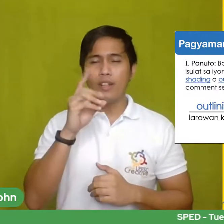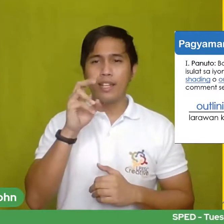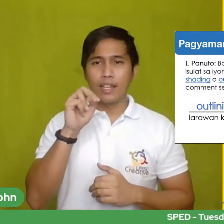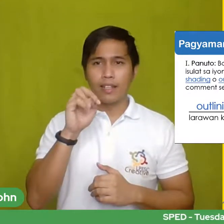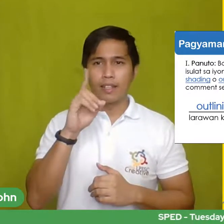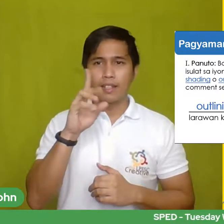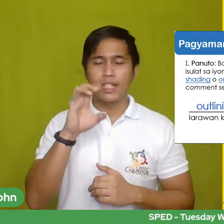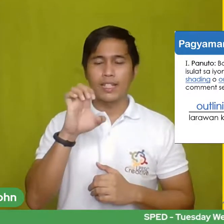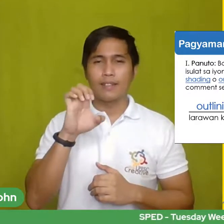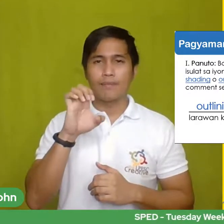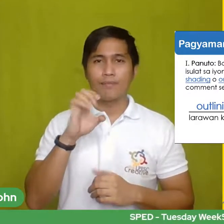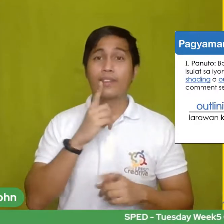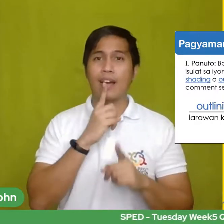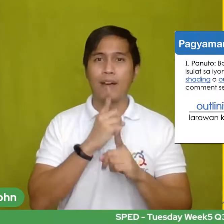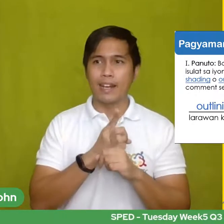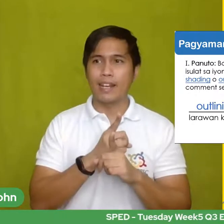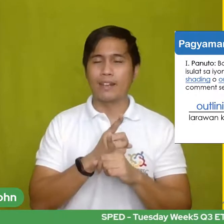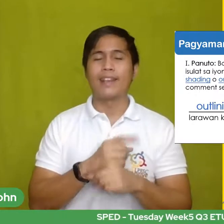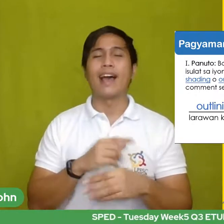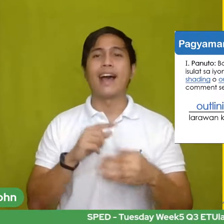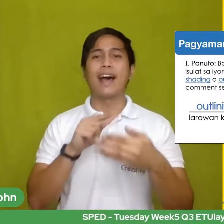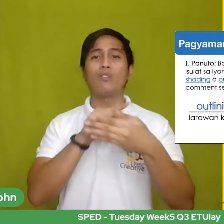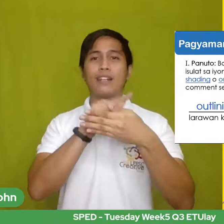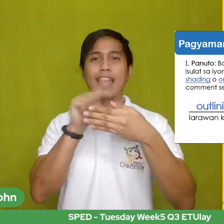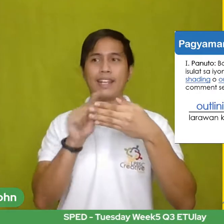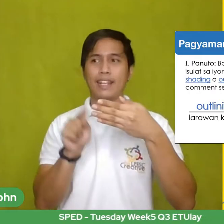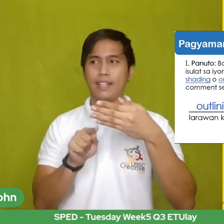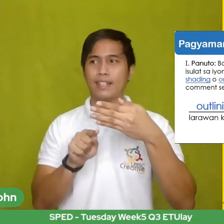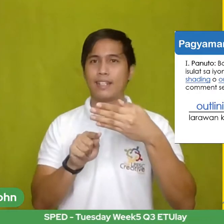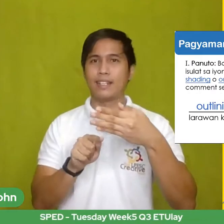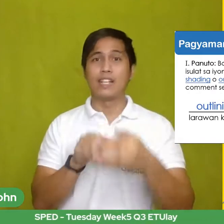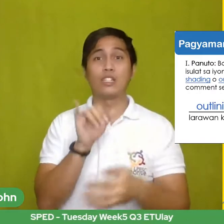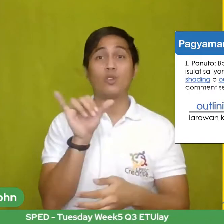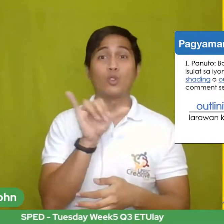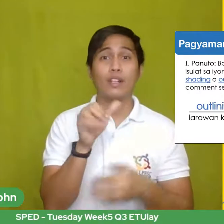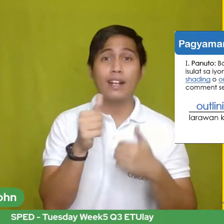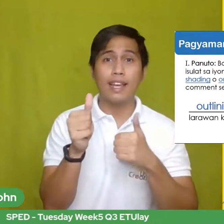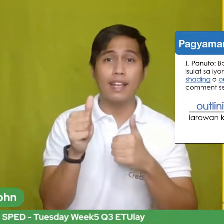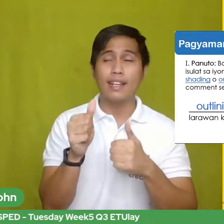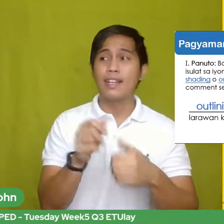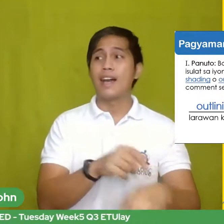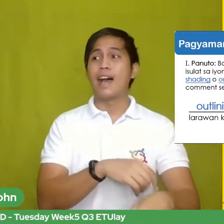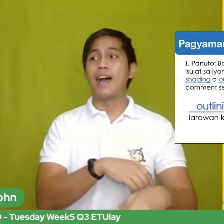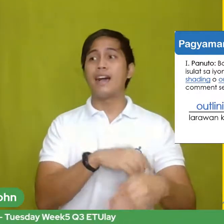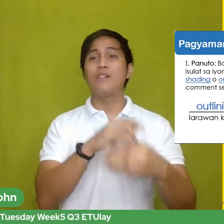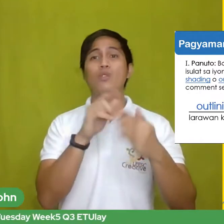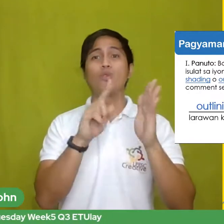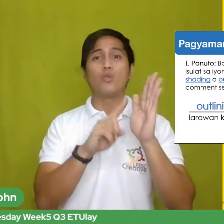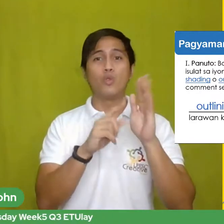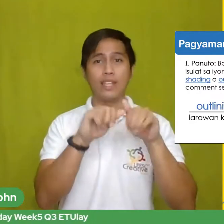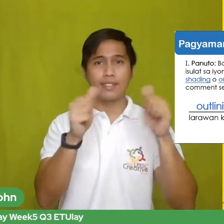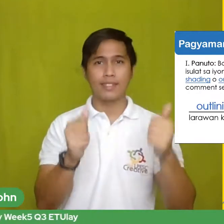Dondi. Tama rin. Outlining. Na sinusunod lang niya ang hugis.